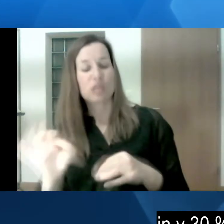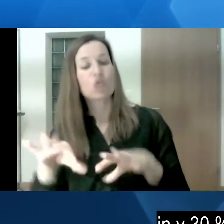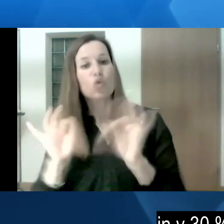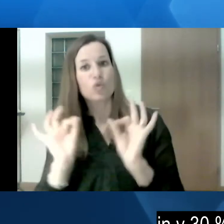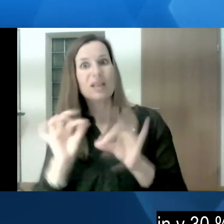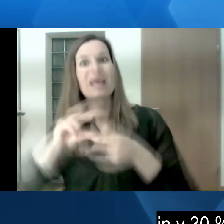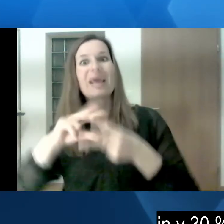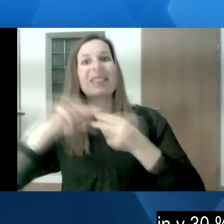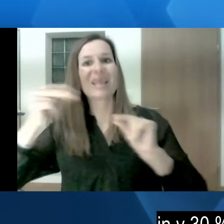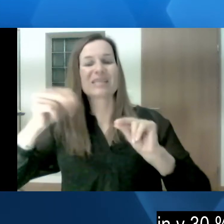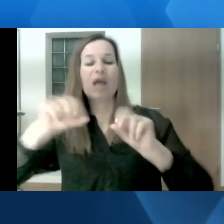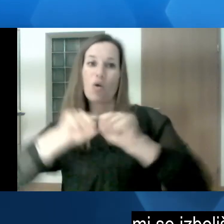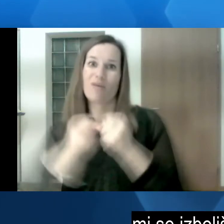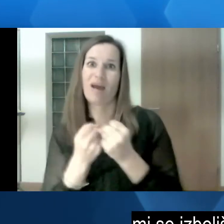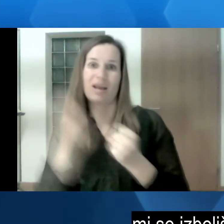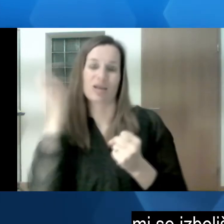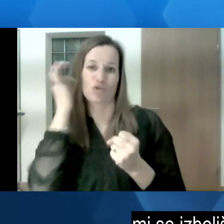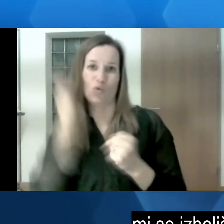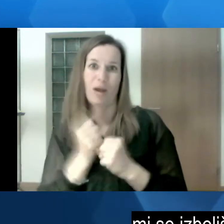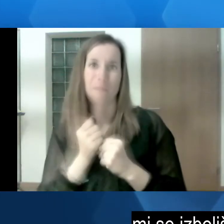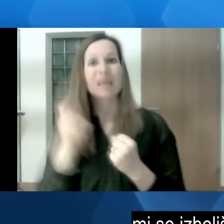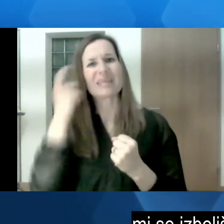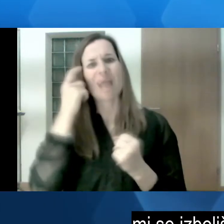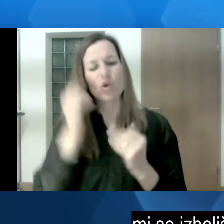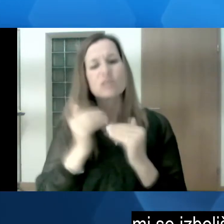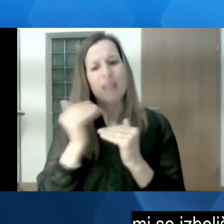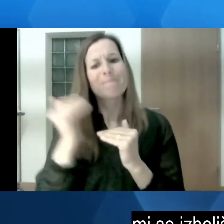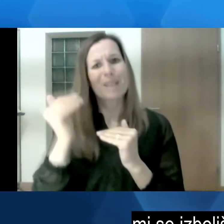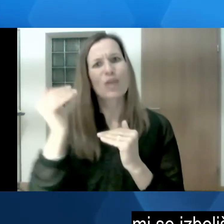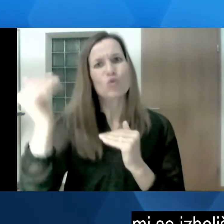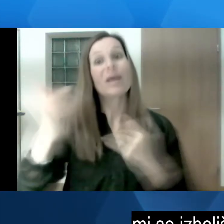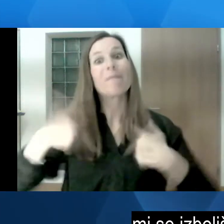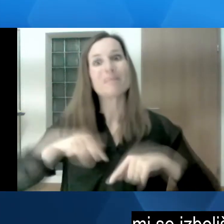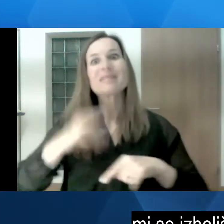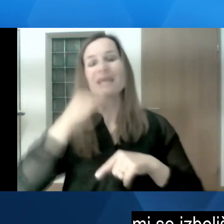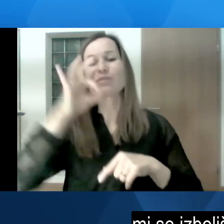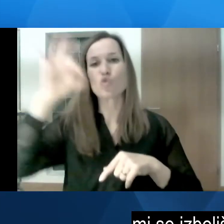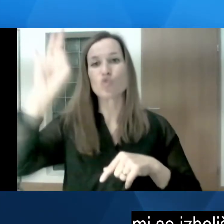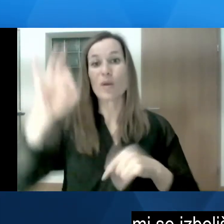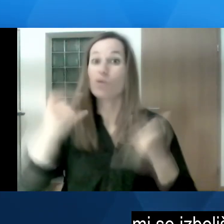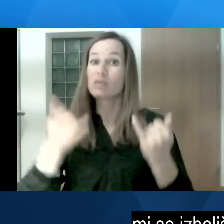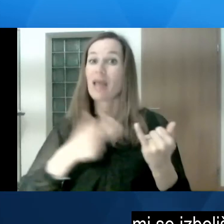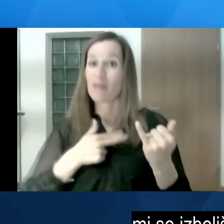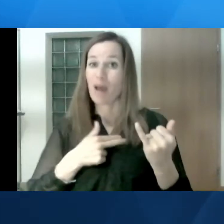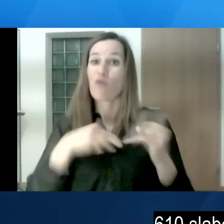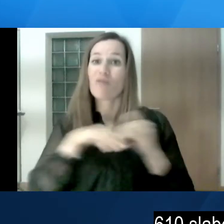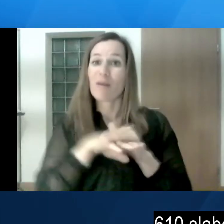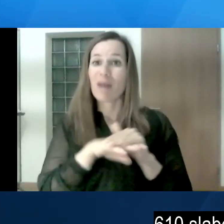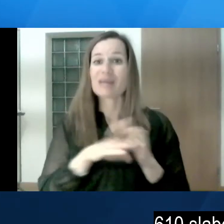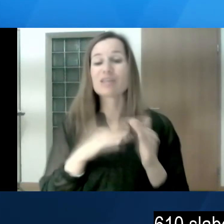sluha. Znanost napreduje, mi se izboljšujemo in ta hip imamo v naši bazi že od